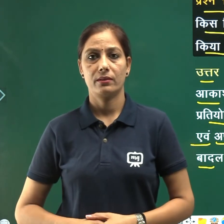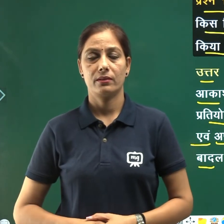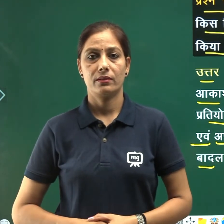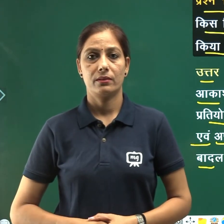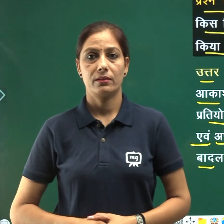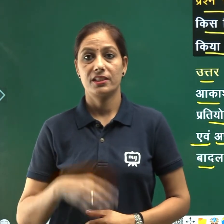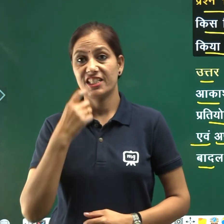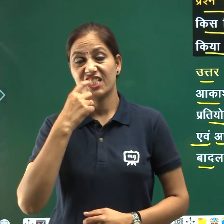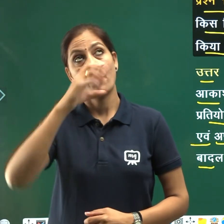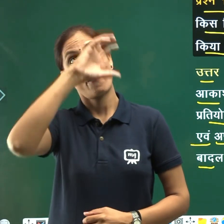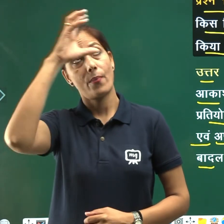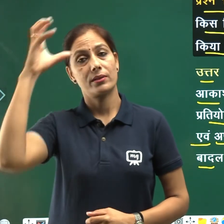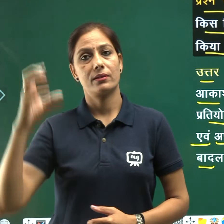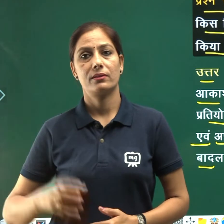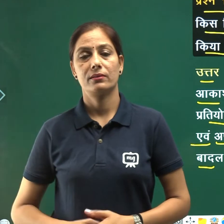बादल